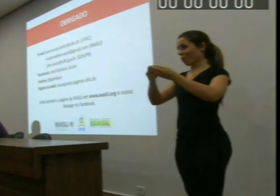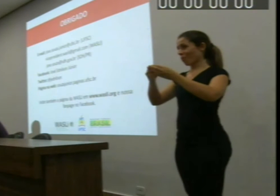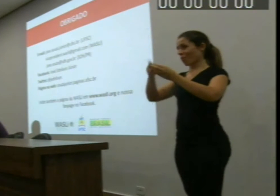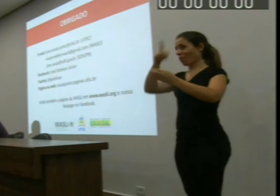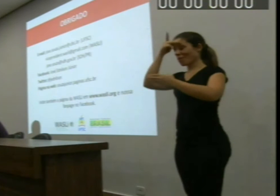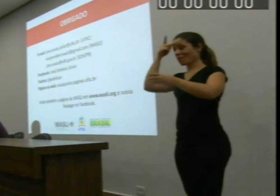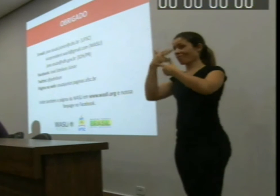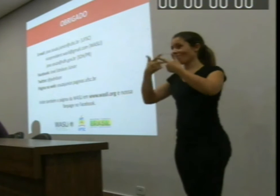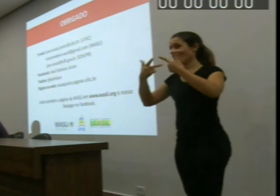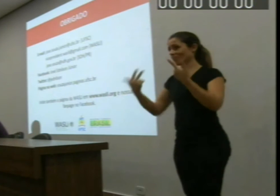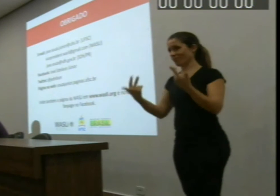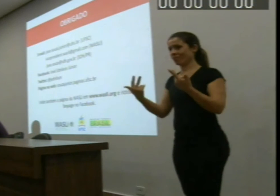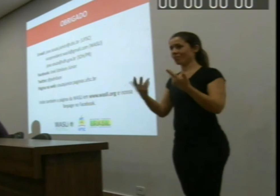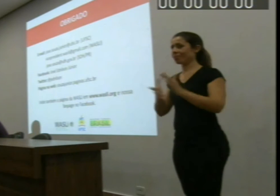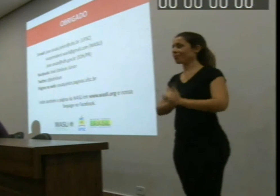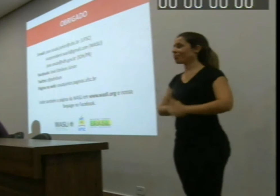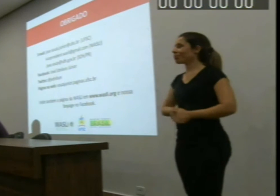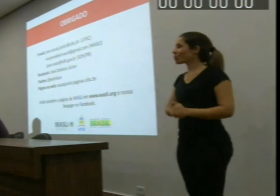coletivamente